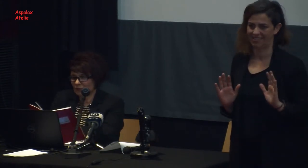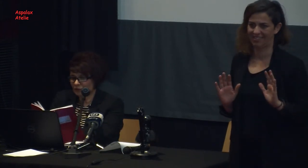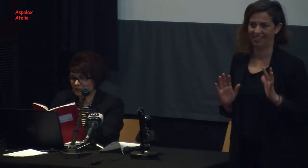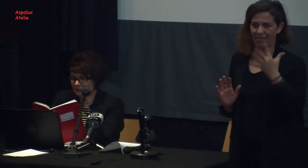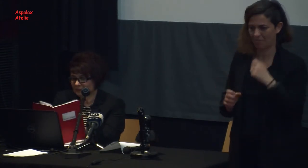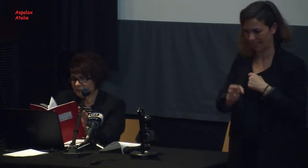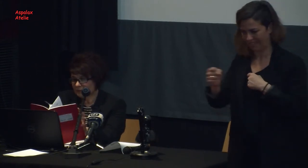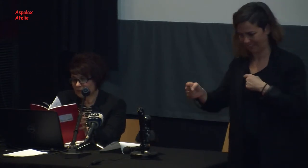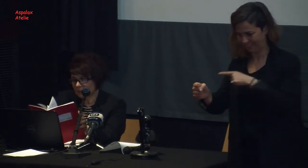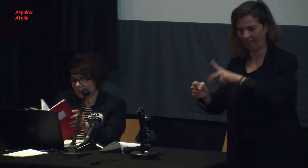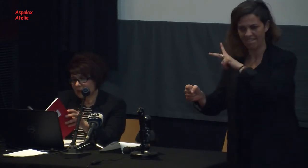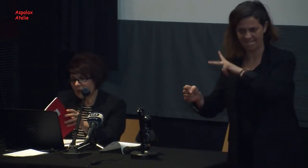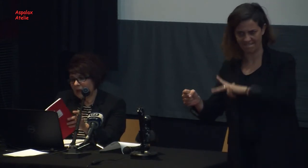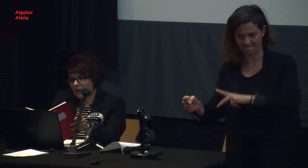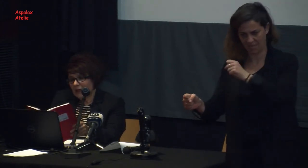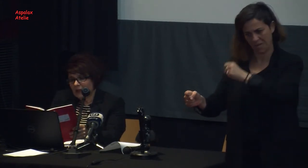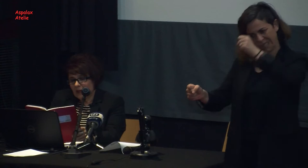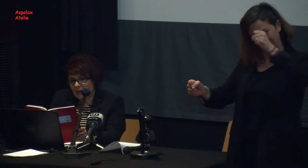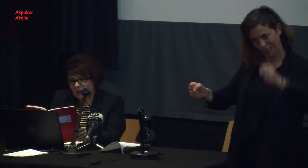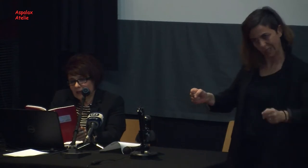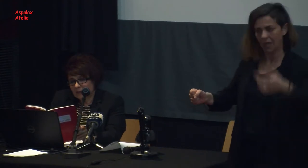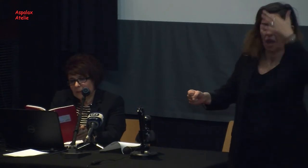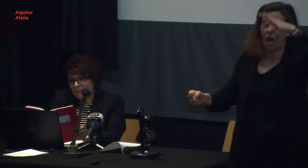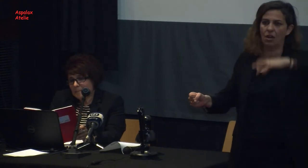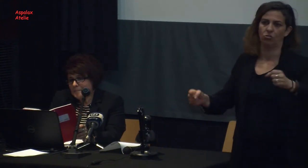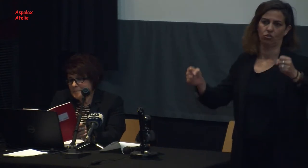είναι η αρρώστια.